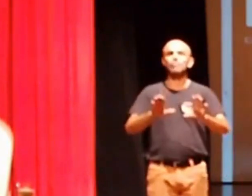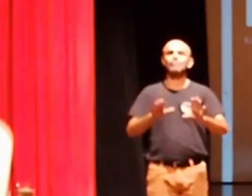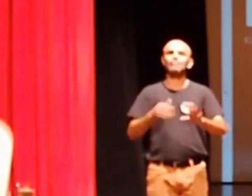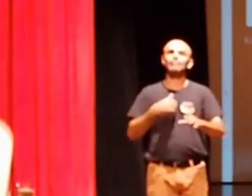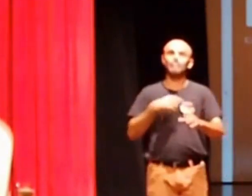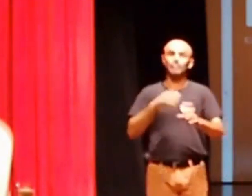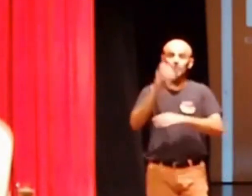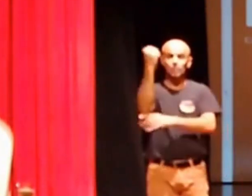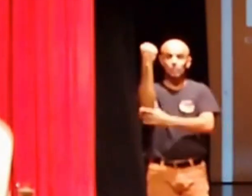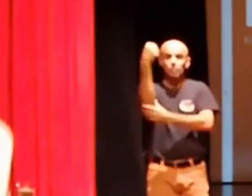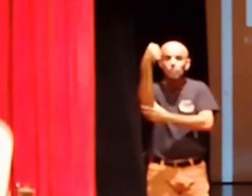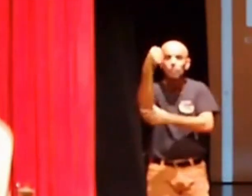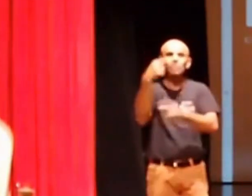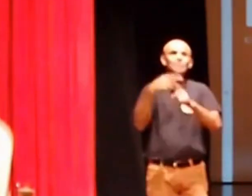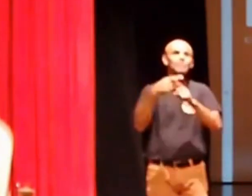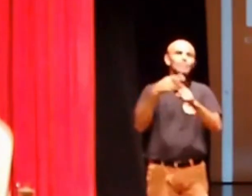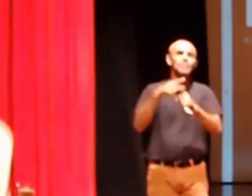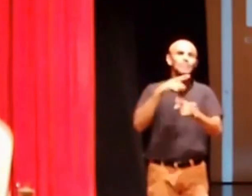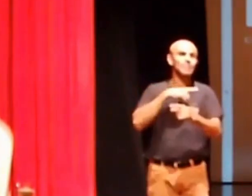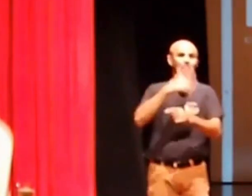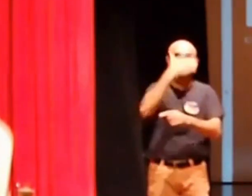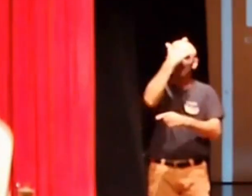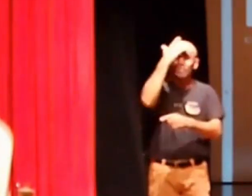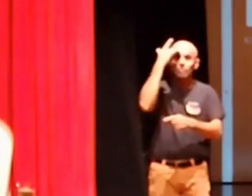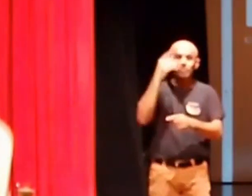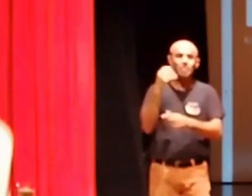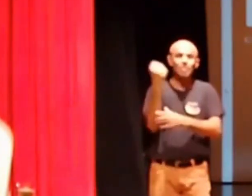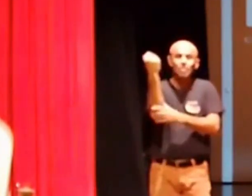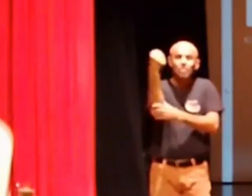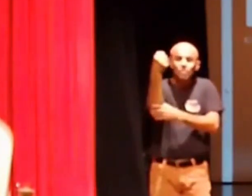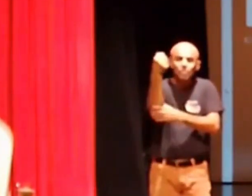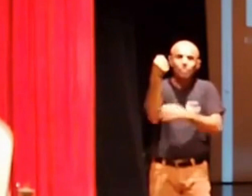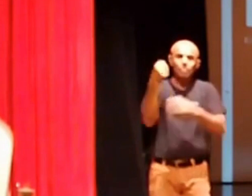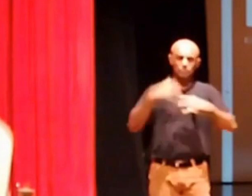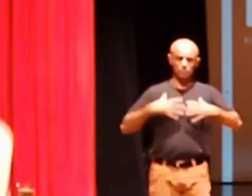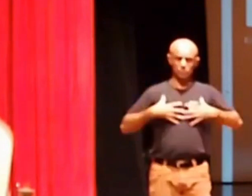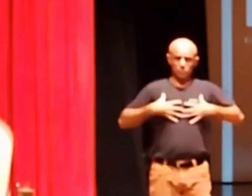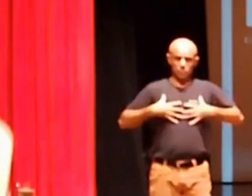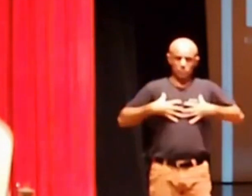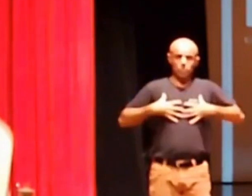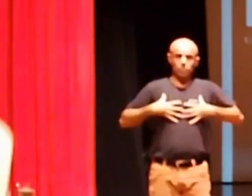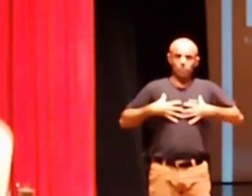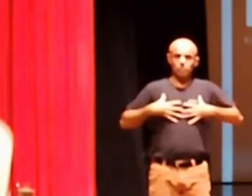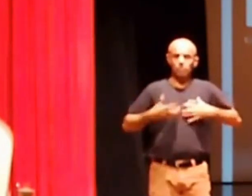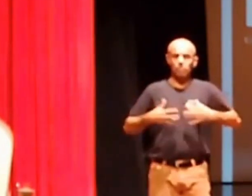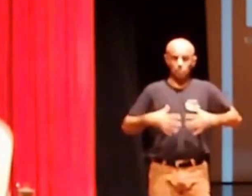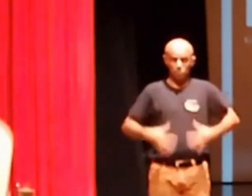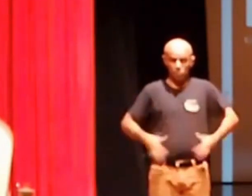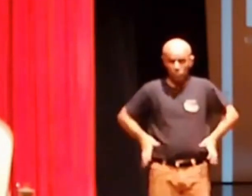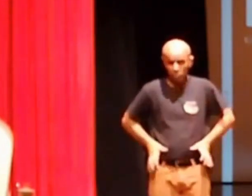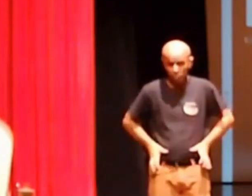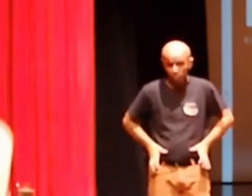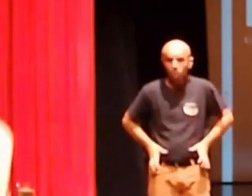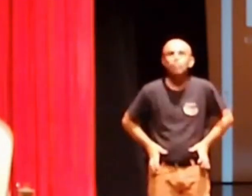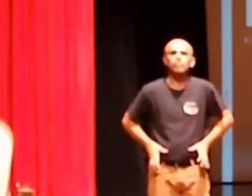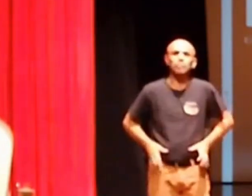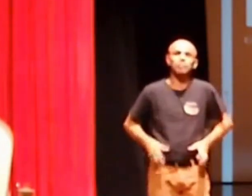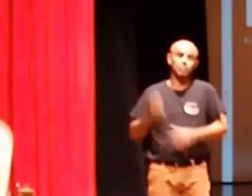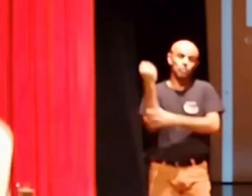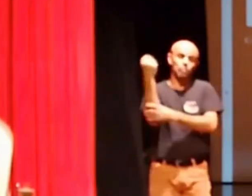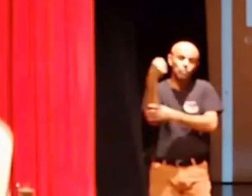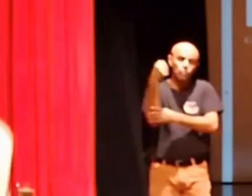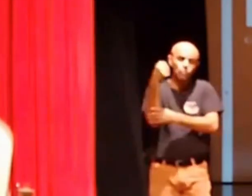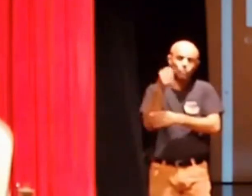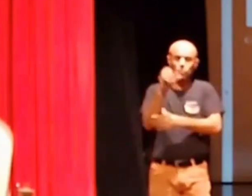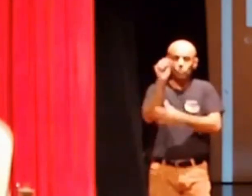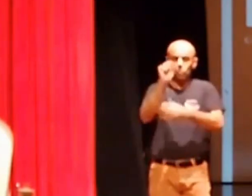de escoliose, porque tem pessoas que só têm uma escoliose torácica, tem casos que só é uma escoliose lombar, tem casos que é escoliose em